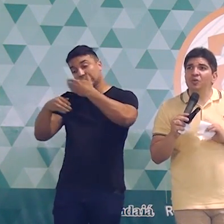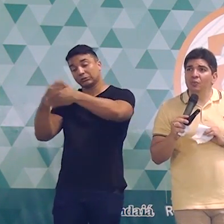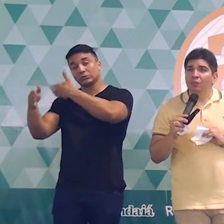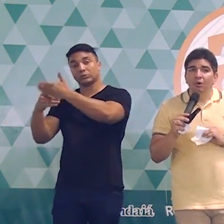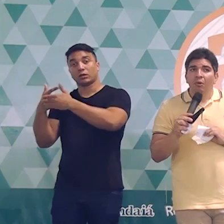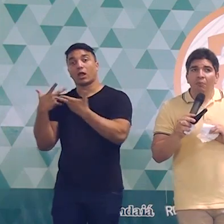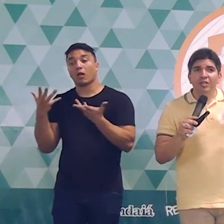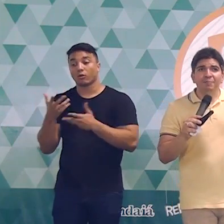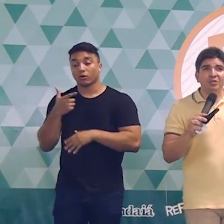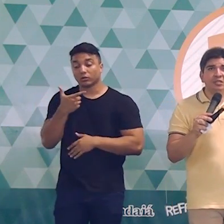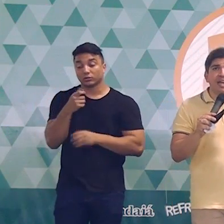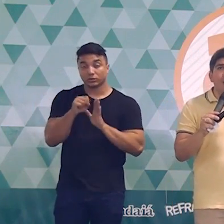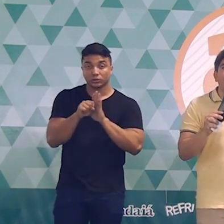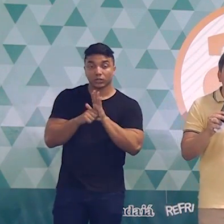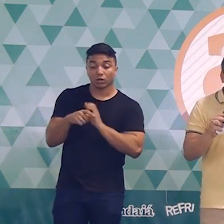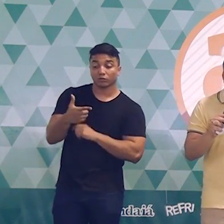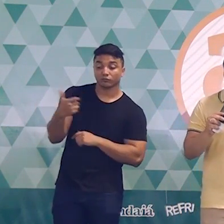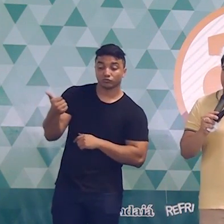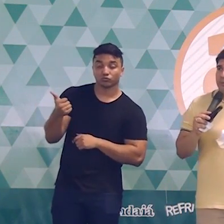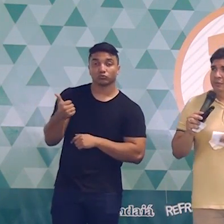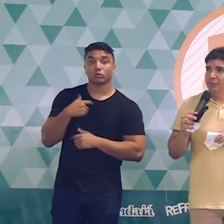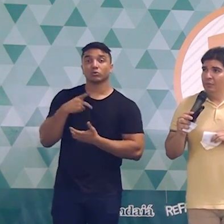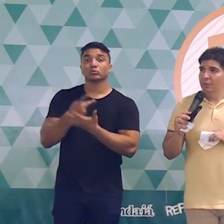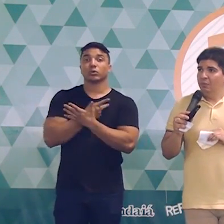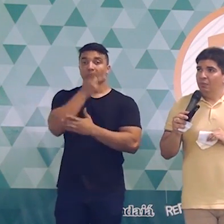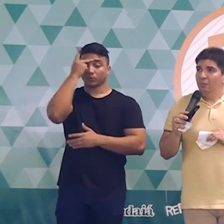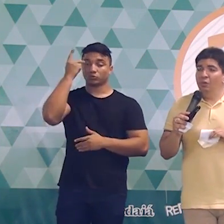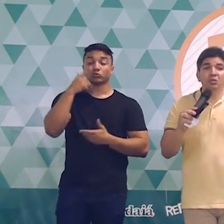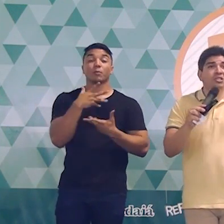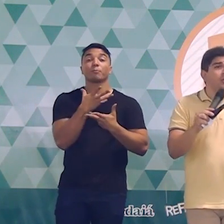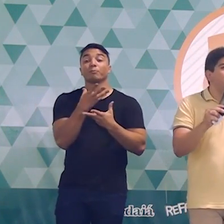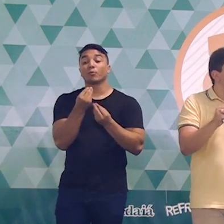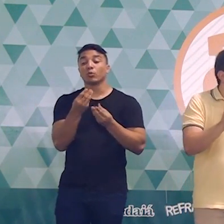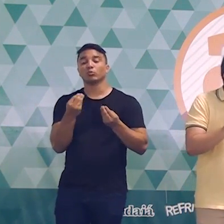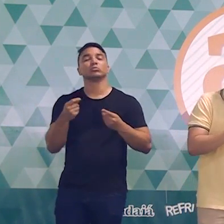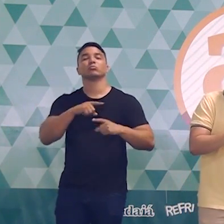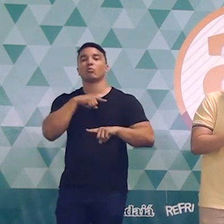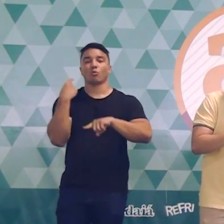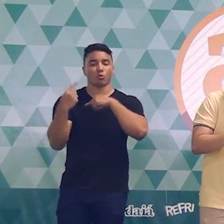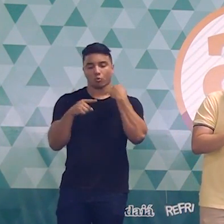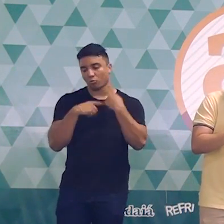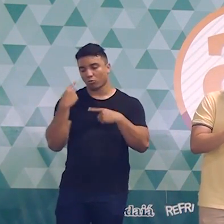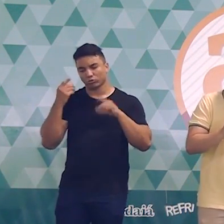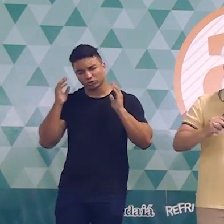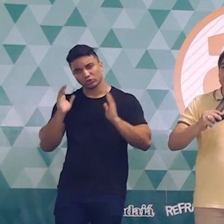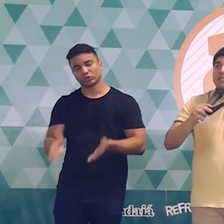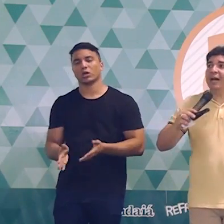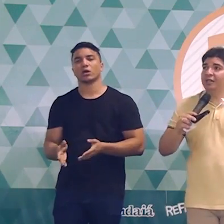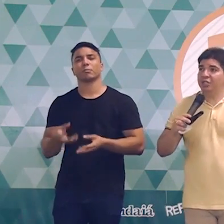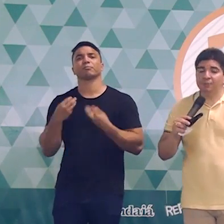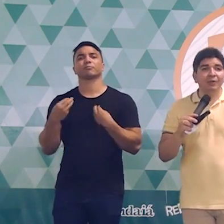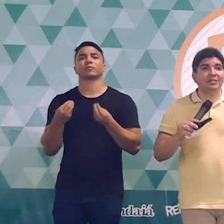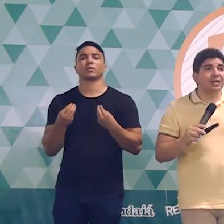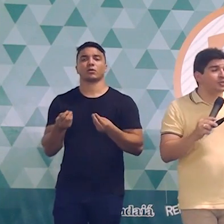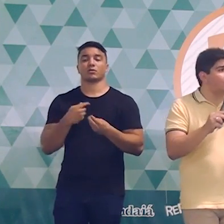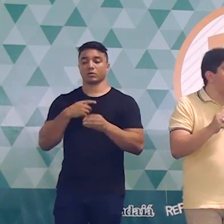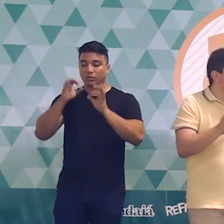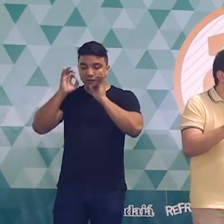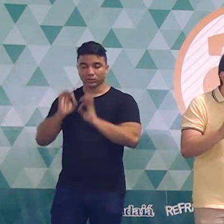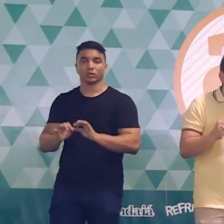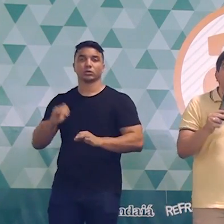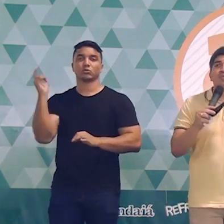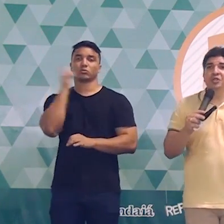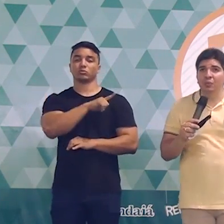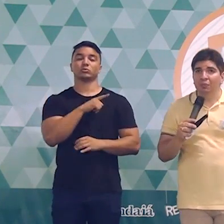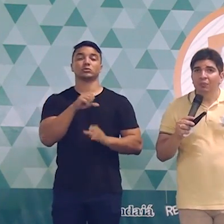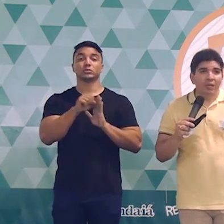século 21. Muitas pessoas deram a vida. Muito sangue foi derramado para que essas garantias pudessem ser